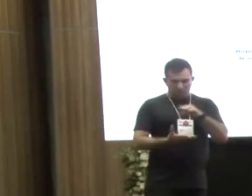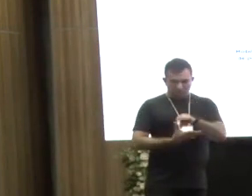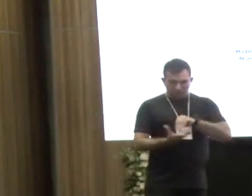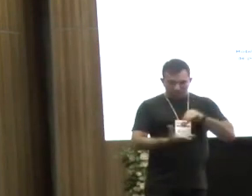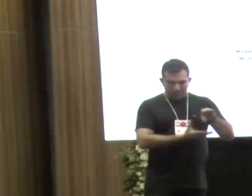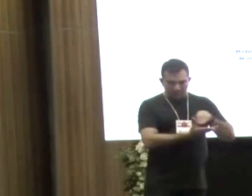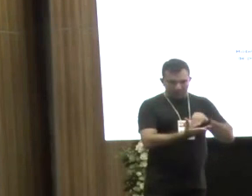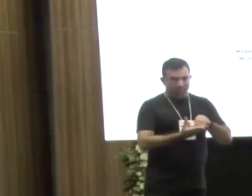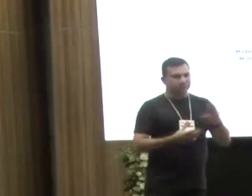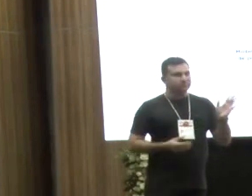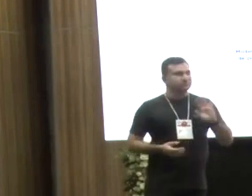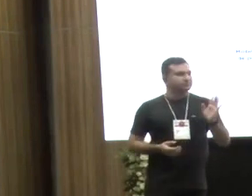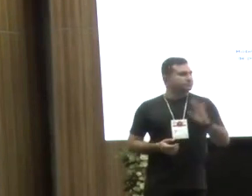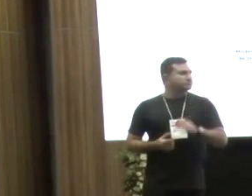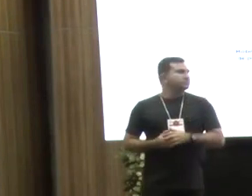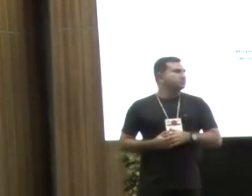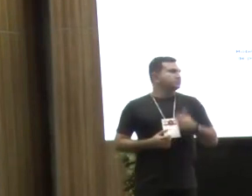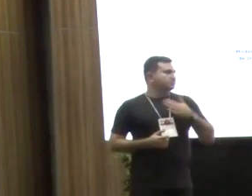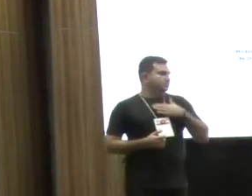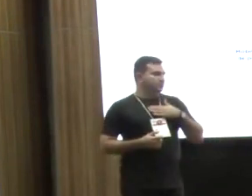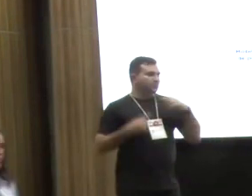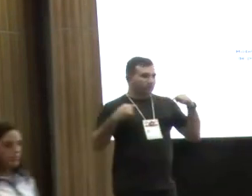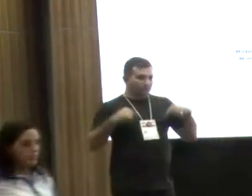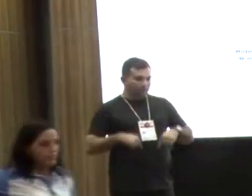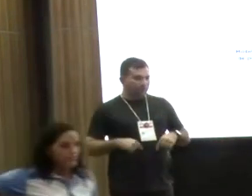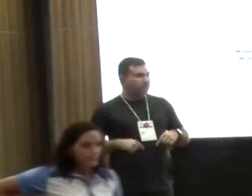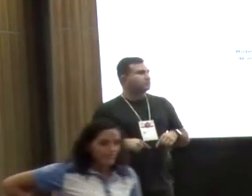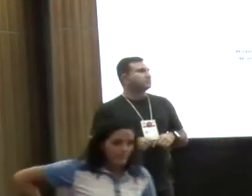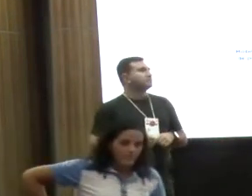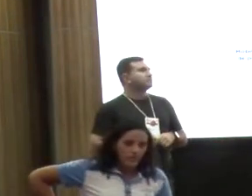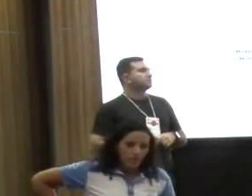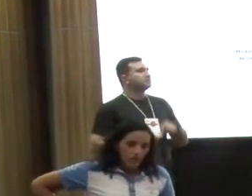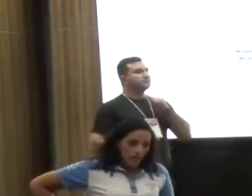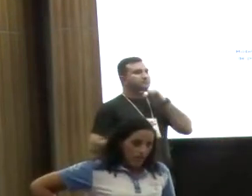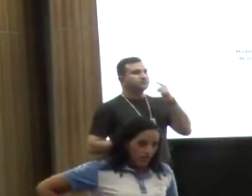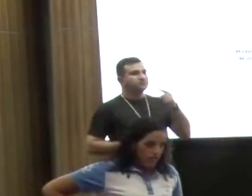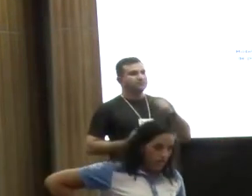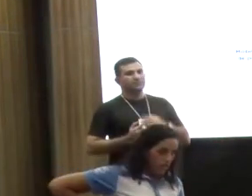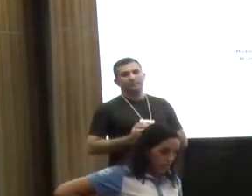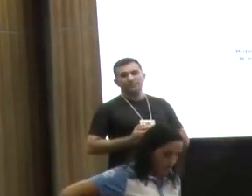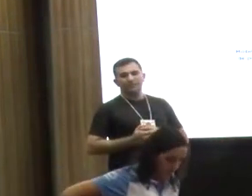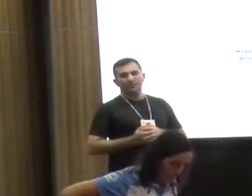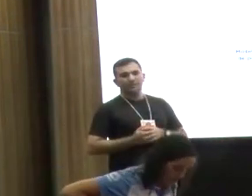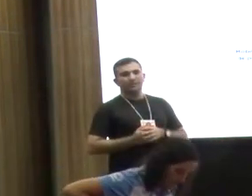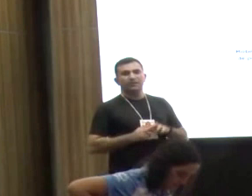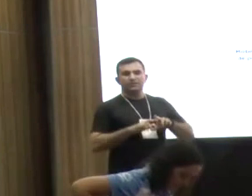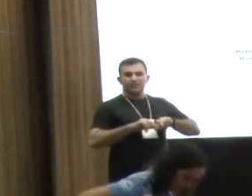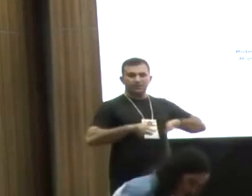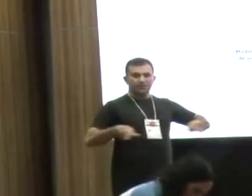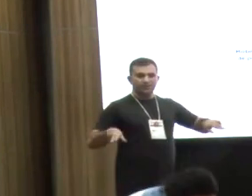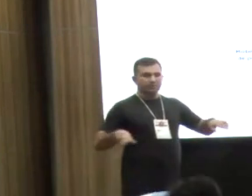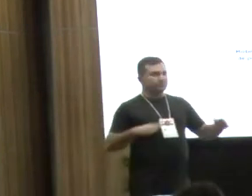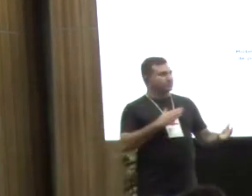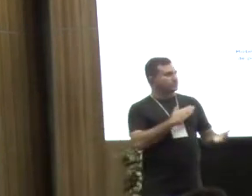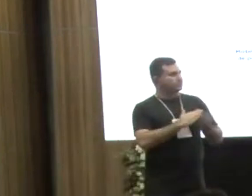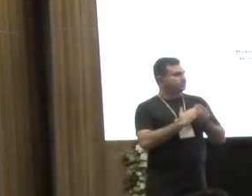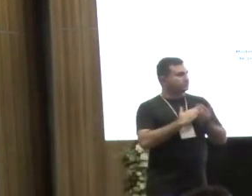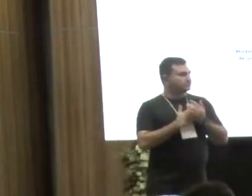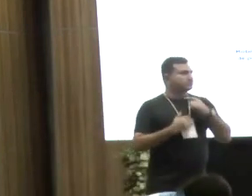preparou há tanto tempo para a realidade em que eu estava. Aquele recurso não era eficiente. Tá?